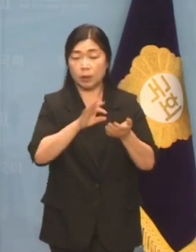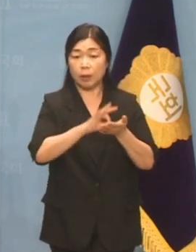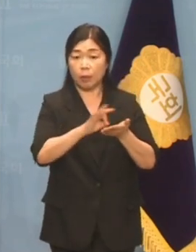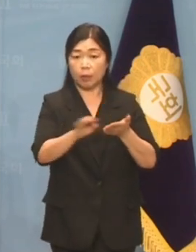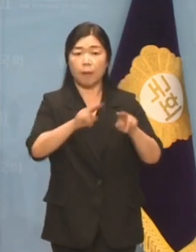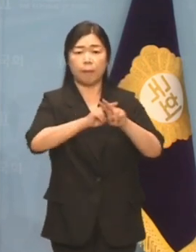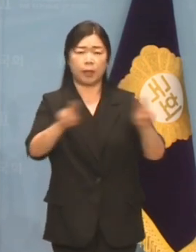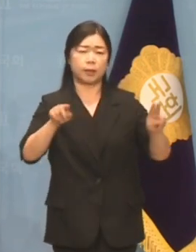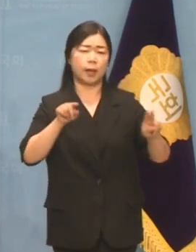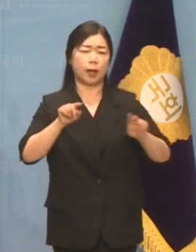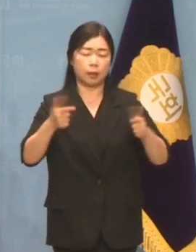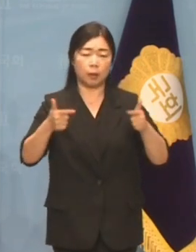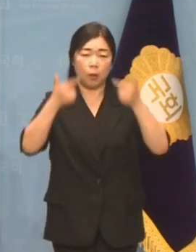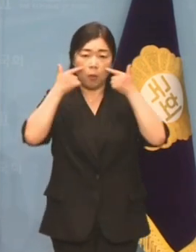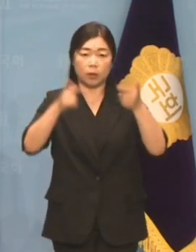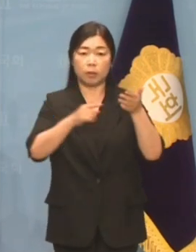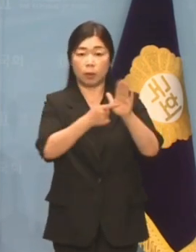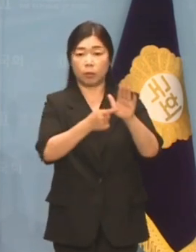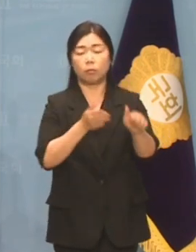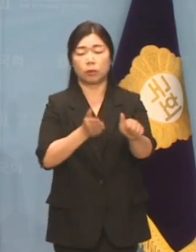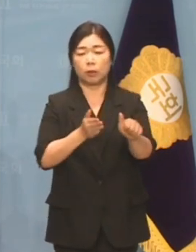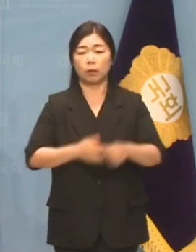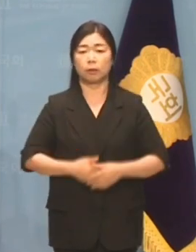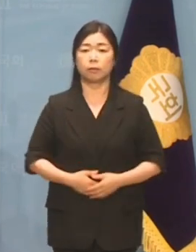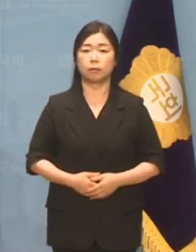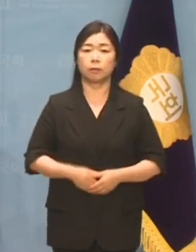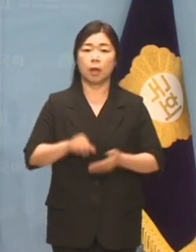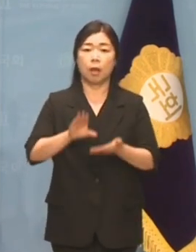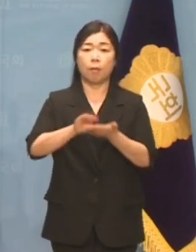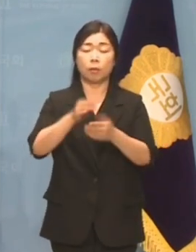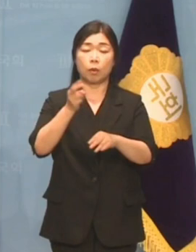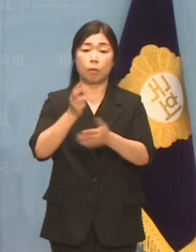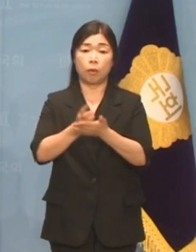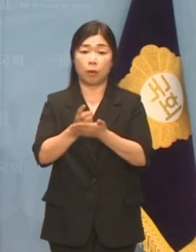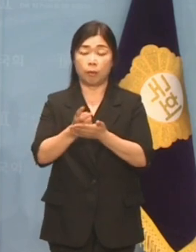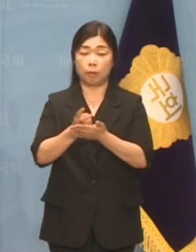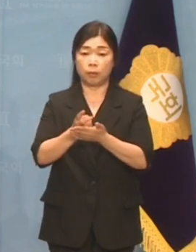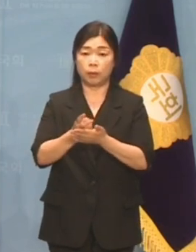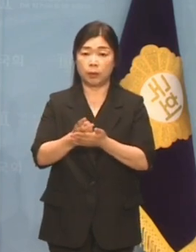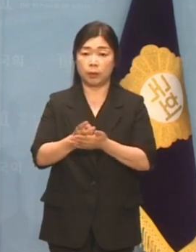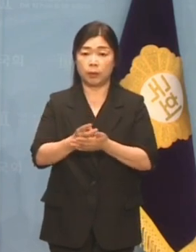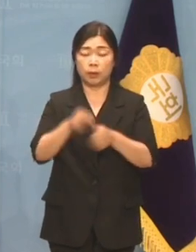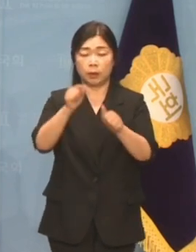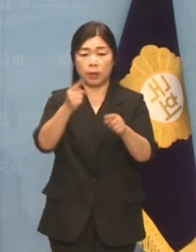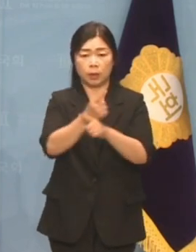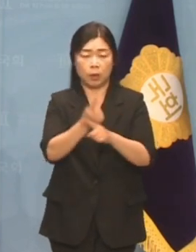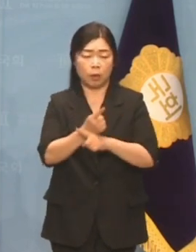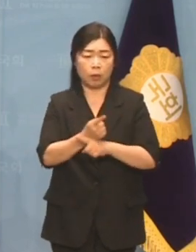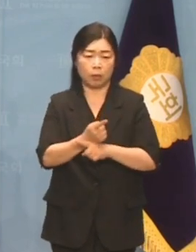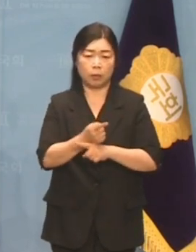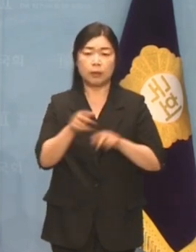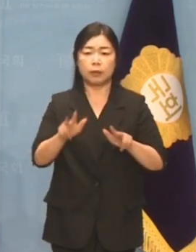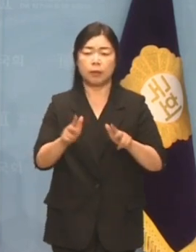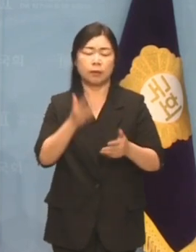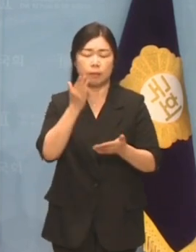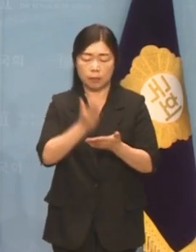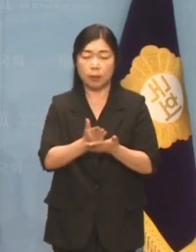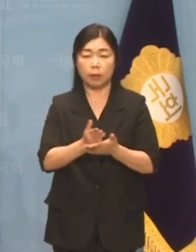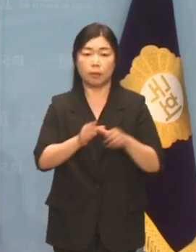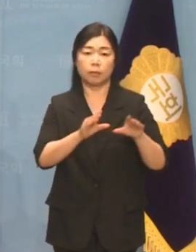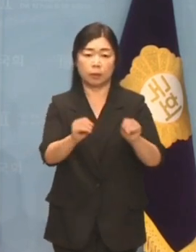수신료 폐지가 아님을 명확히 하고 방송법 시행령 졸속 개정을 지금 당장